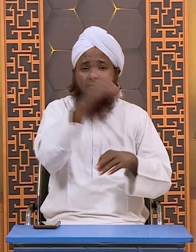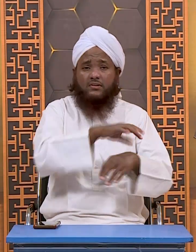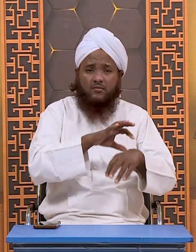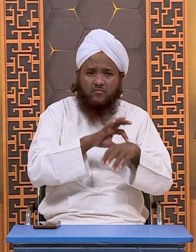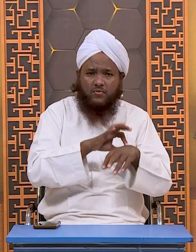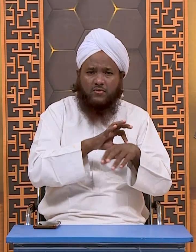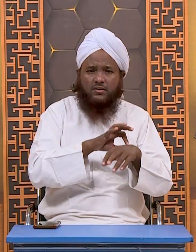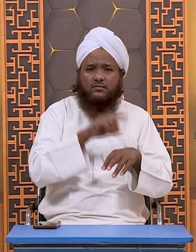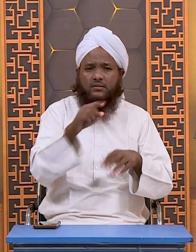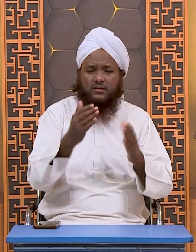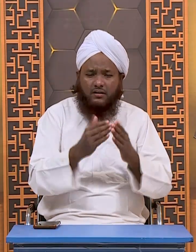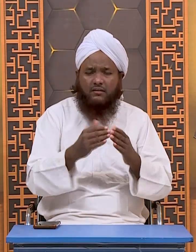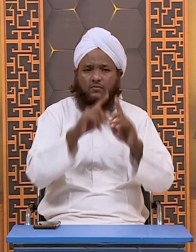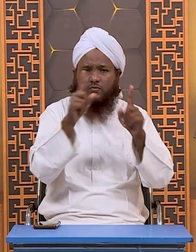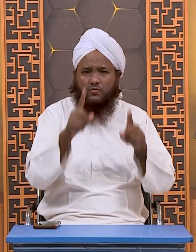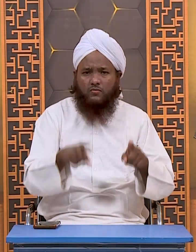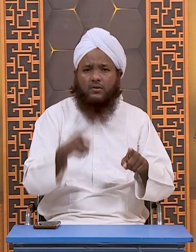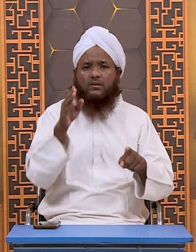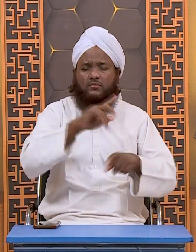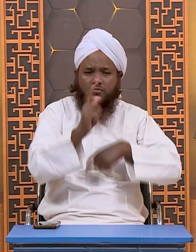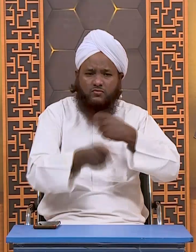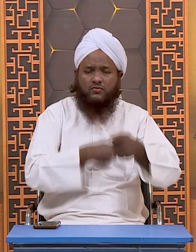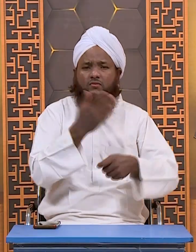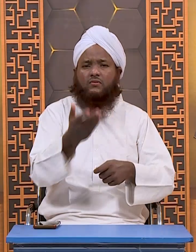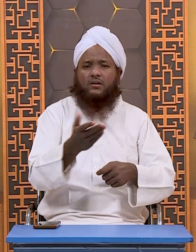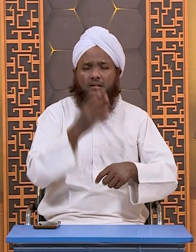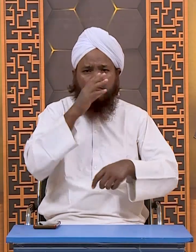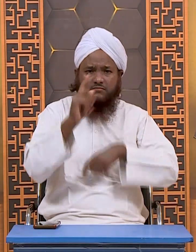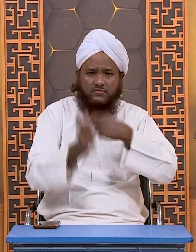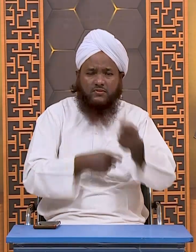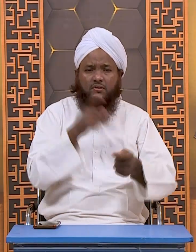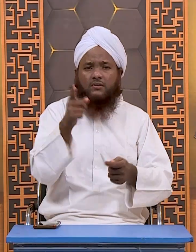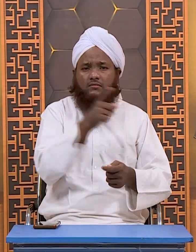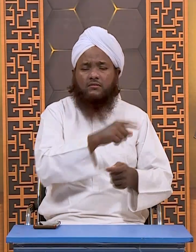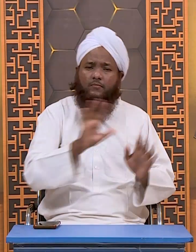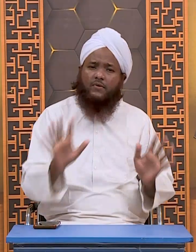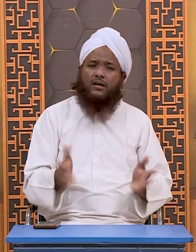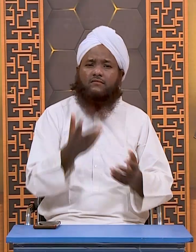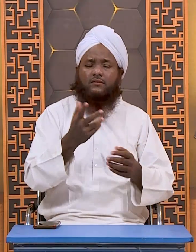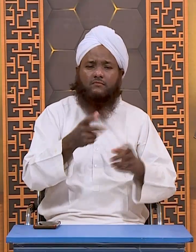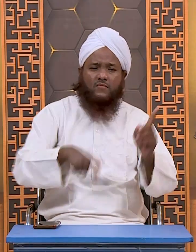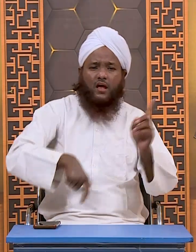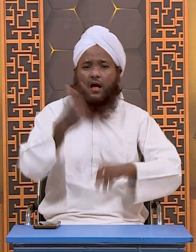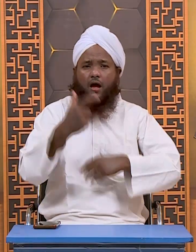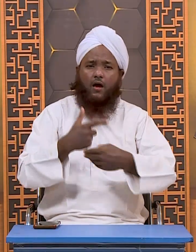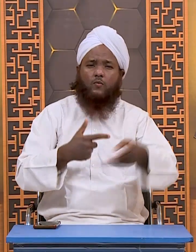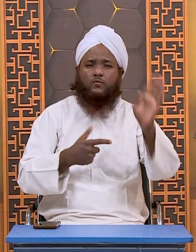پہنچائے، گھر ہے، دکان ہے، وہاں پر چوری ہو گئی، ڈکیتی ہو گئی، اچھا بلا وجہ نوکری سے نکال دیا ہے، یا دوران